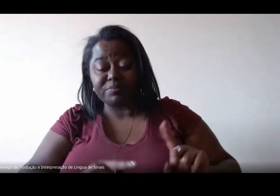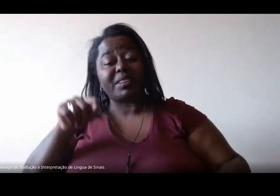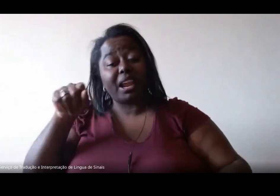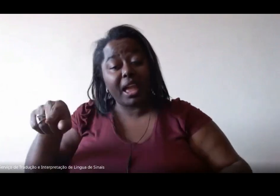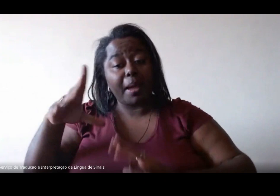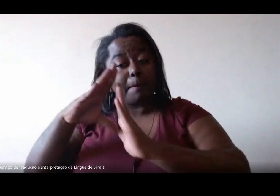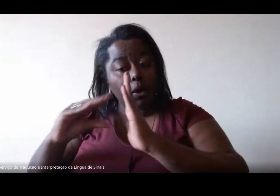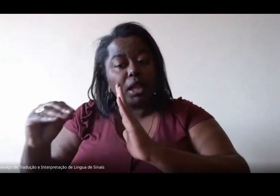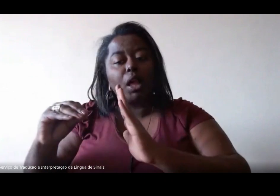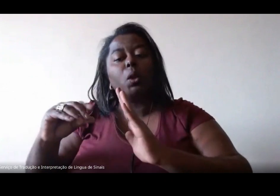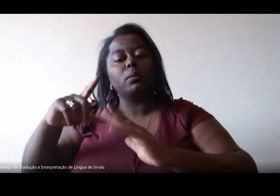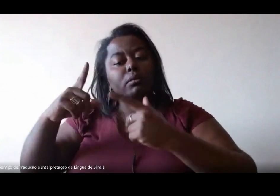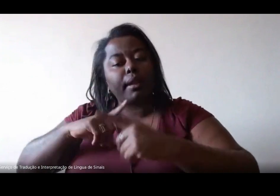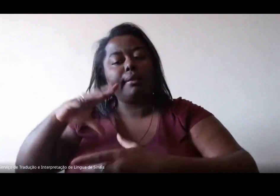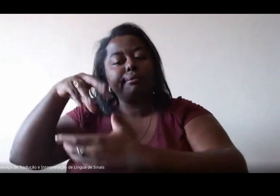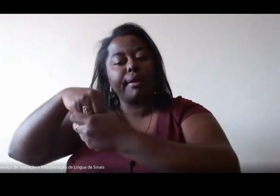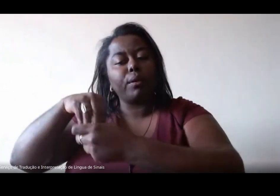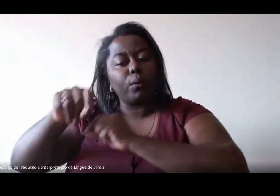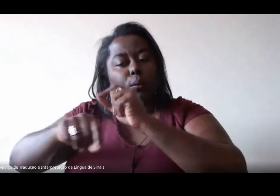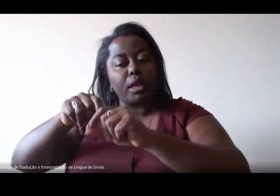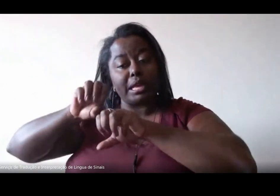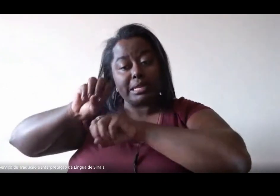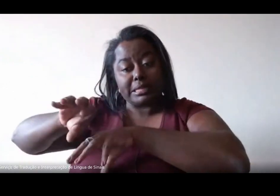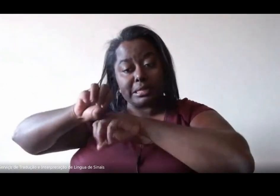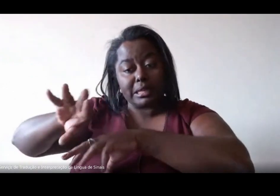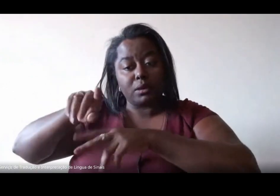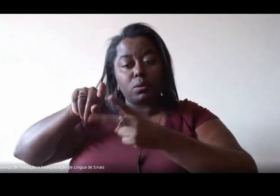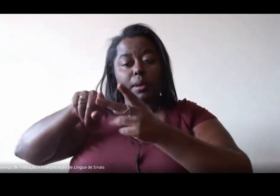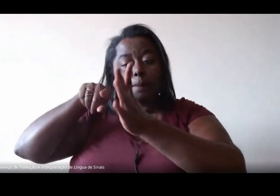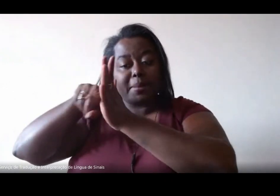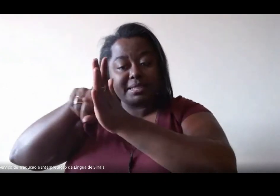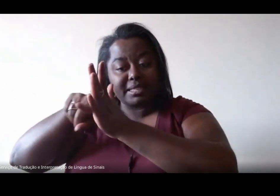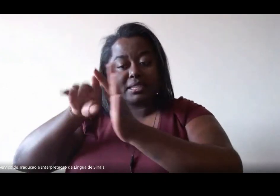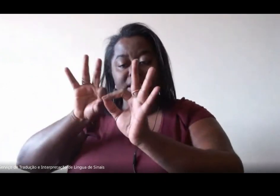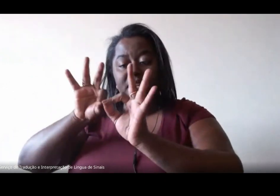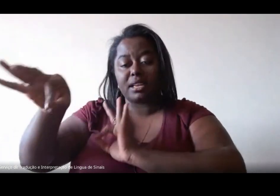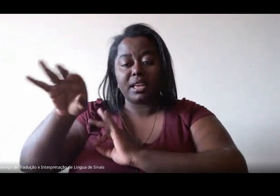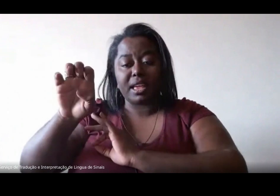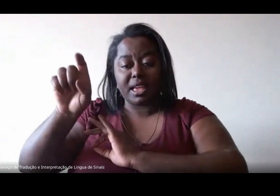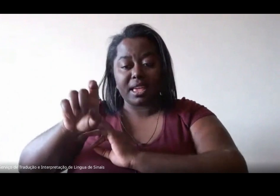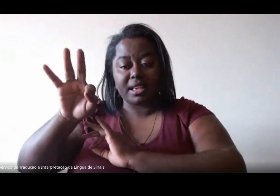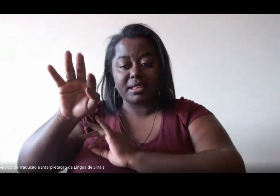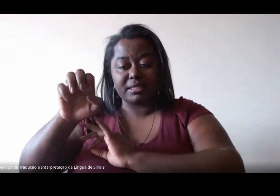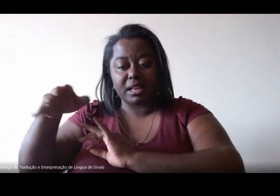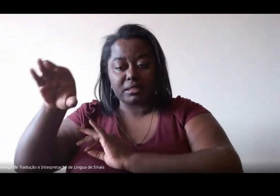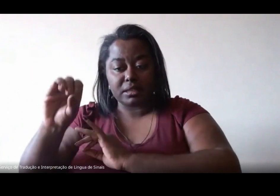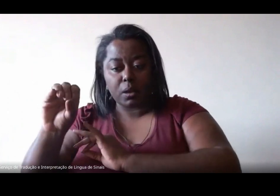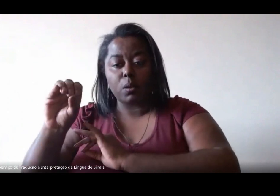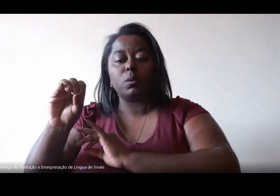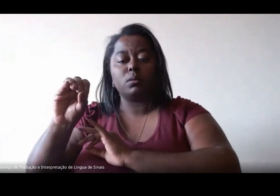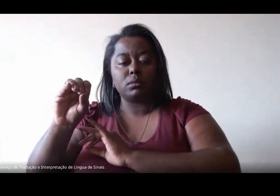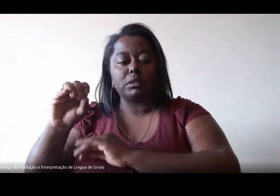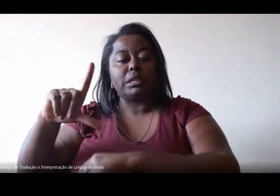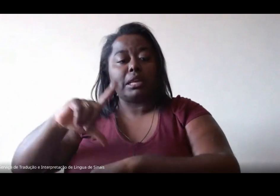com ensino, pesquisa e extensão comprometidos com a formação humana e com a superação